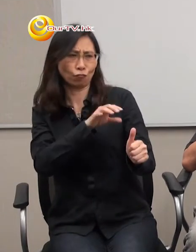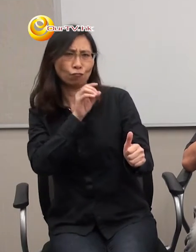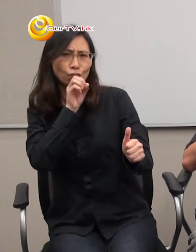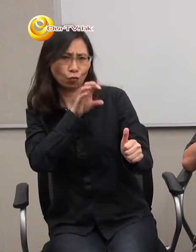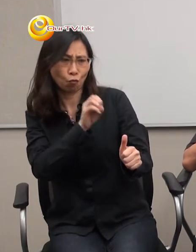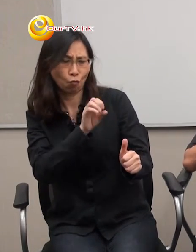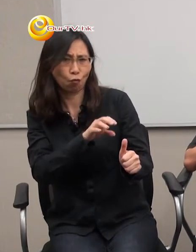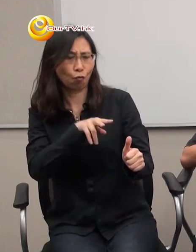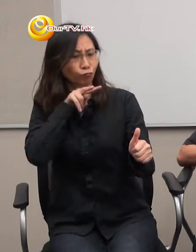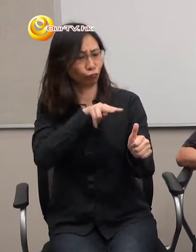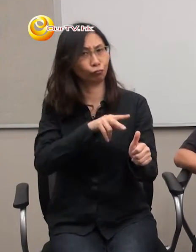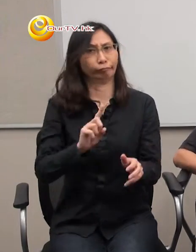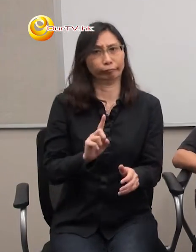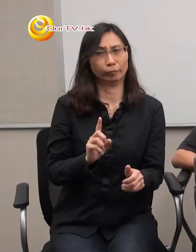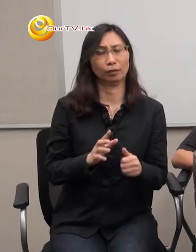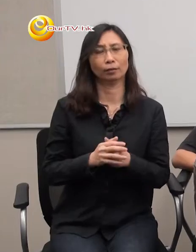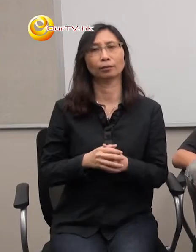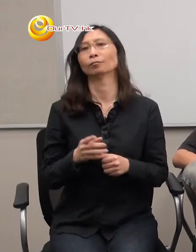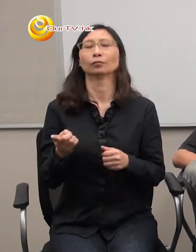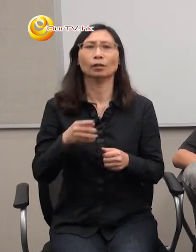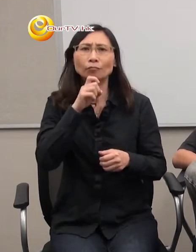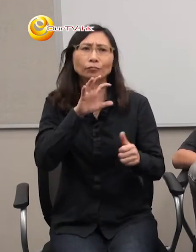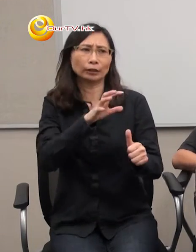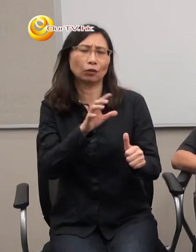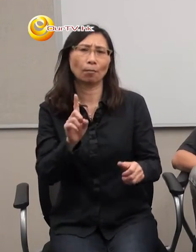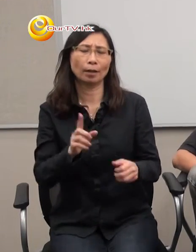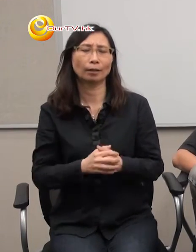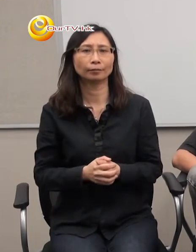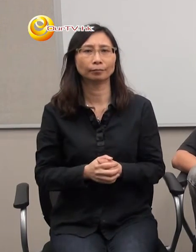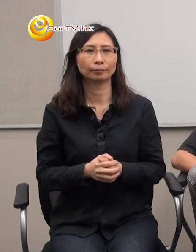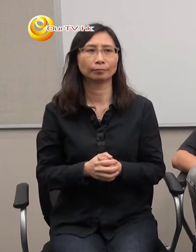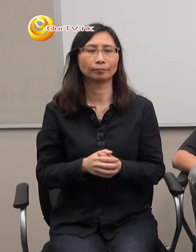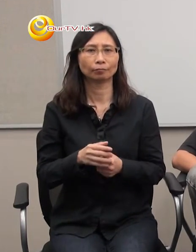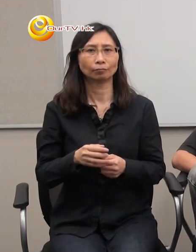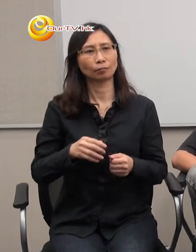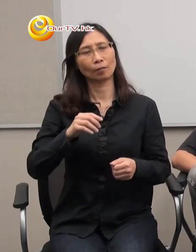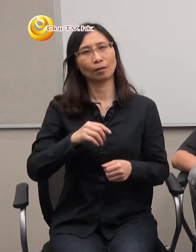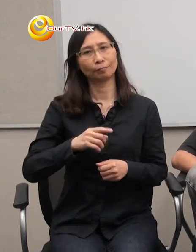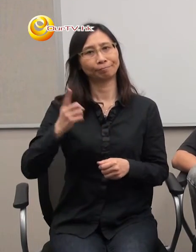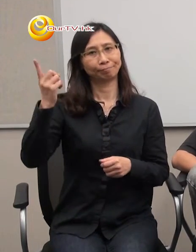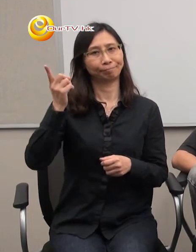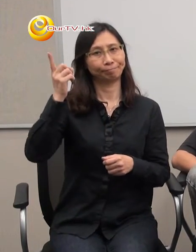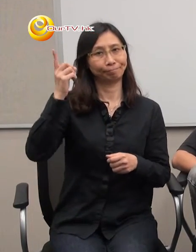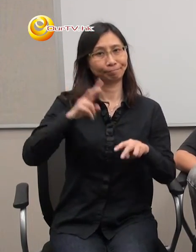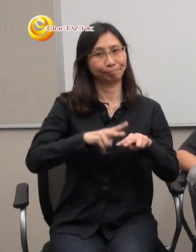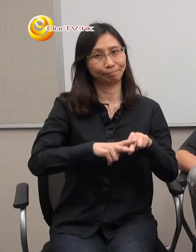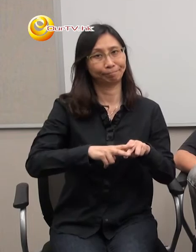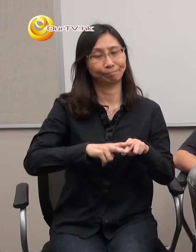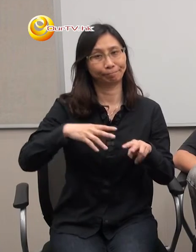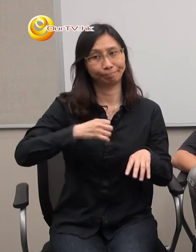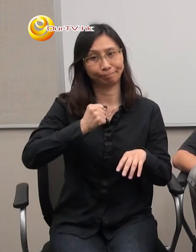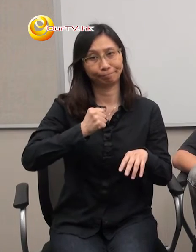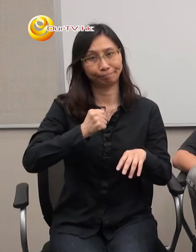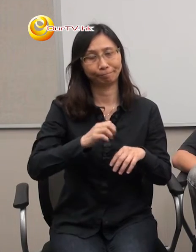下來的管治或者甚至特首選舉有什麼影響呢？ 那就話說張德江就似乎是下